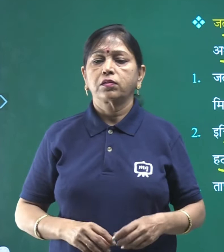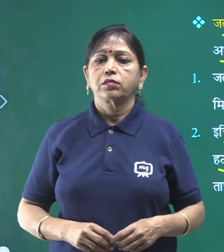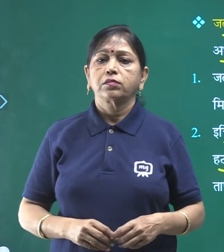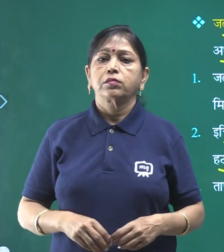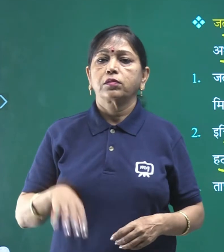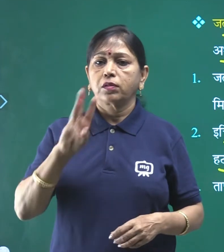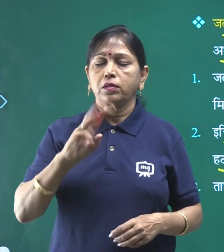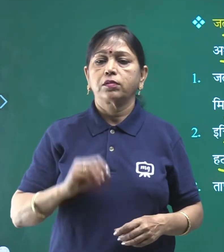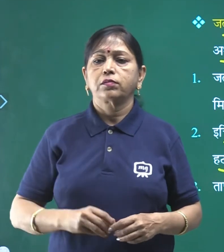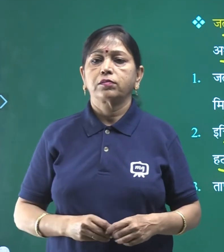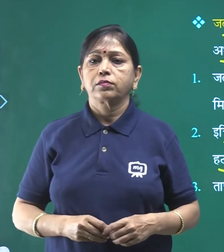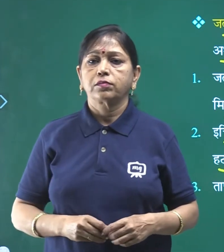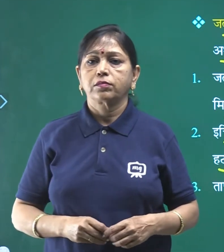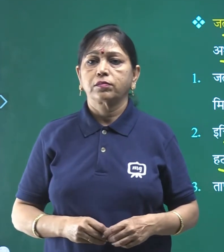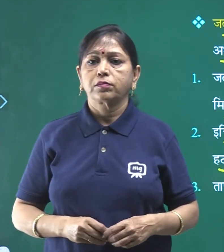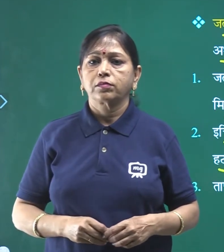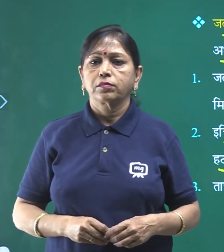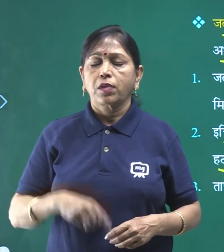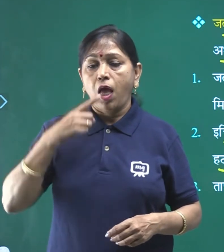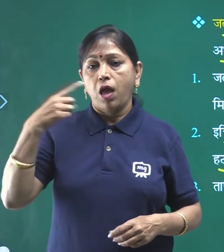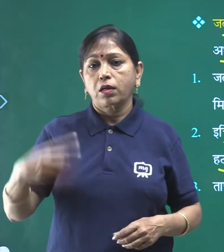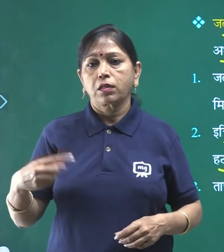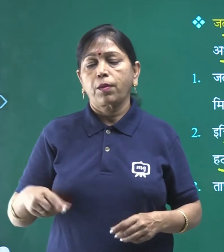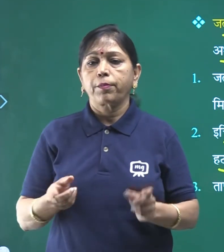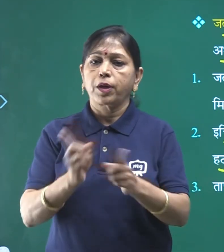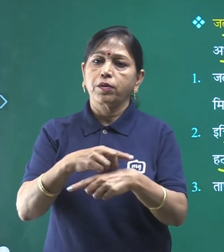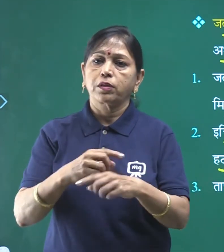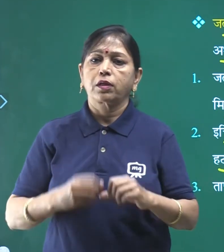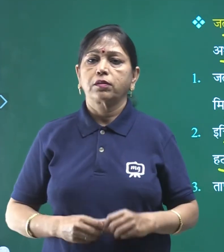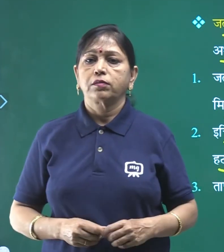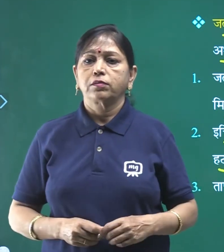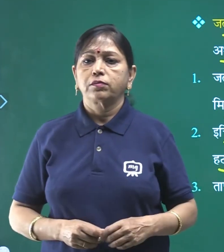थे पेन कि तापमान में परिवर्तन आ